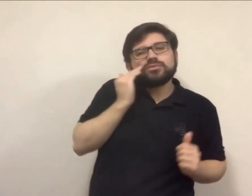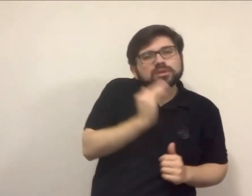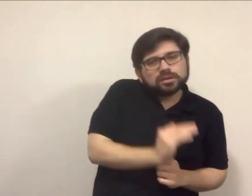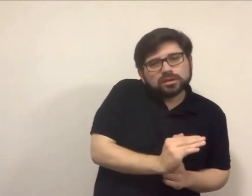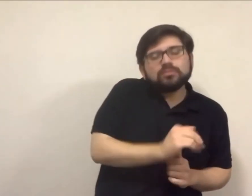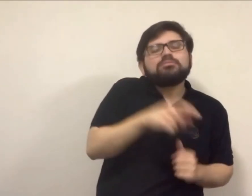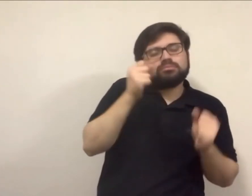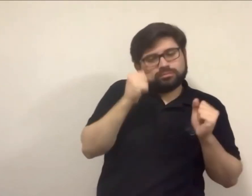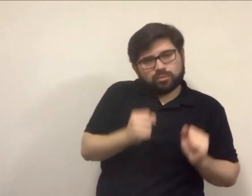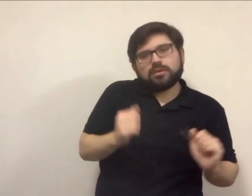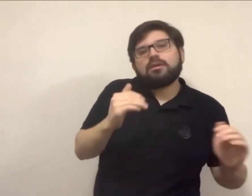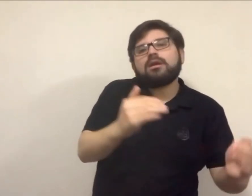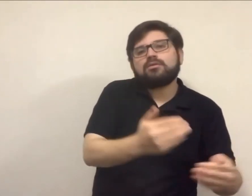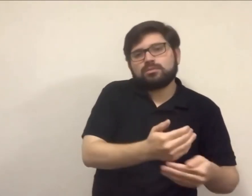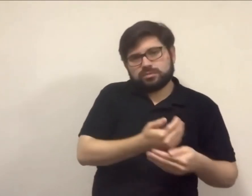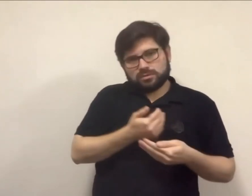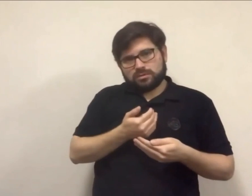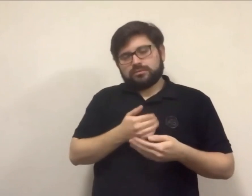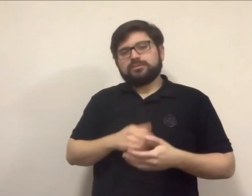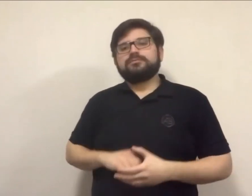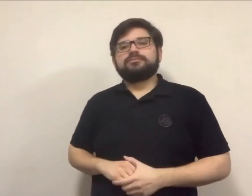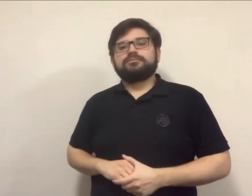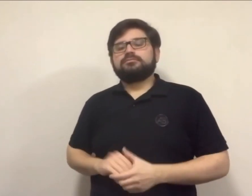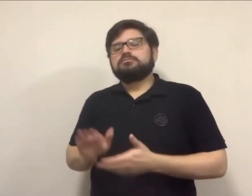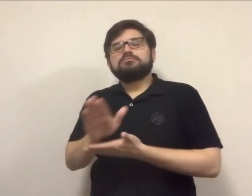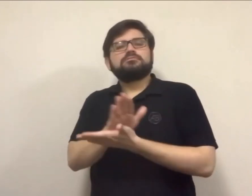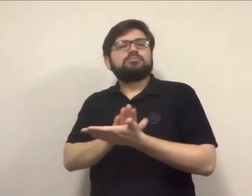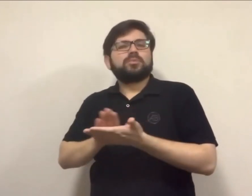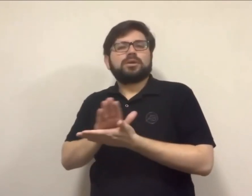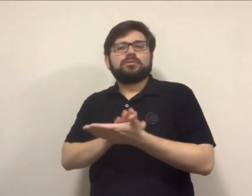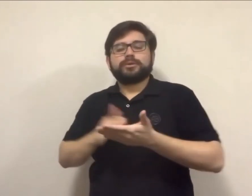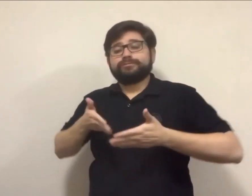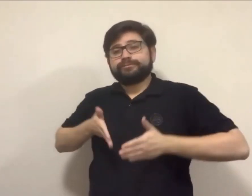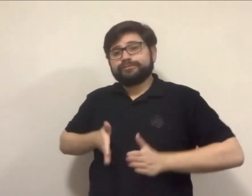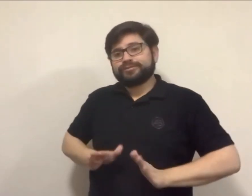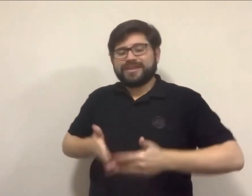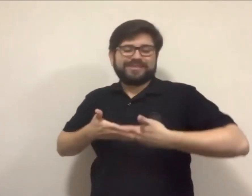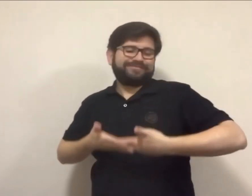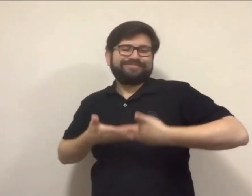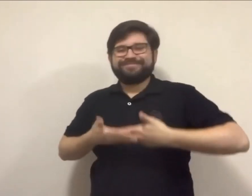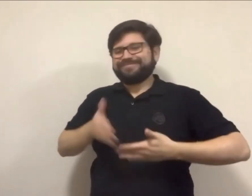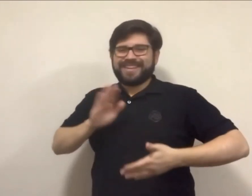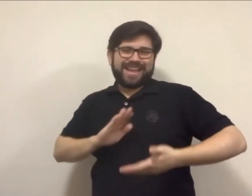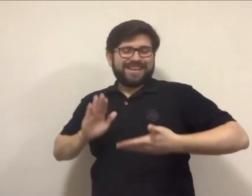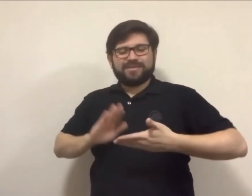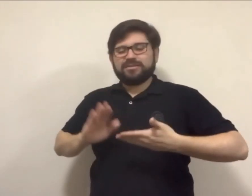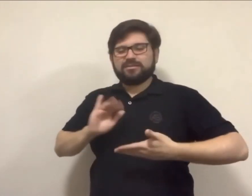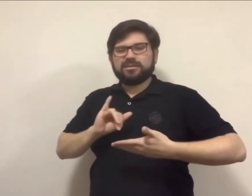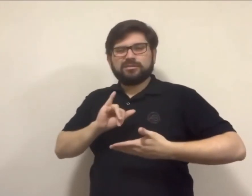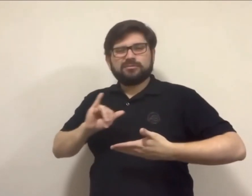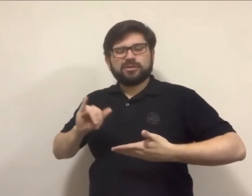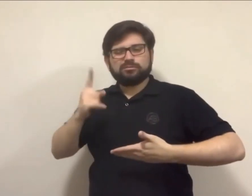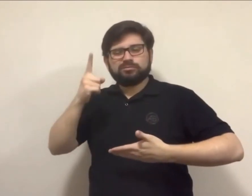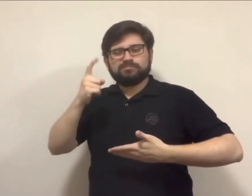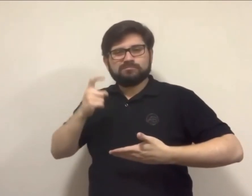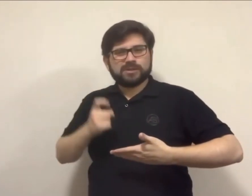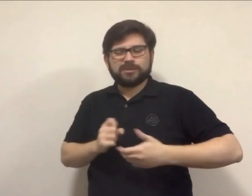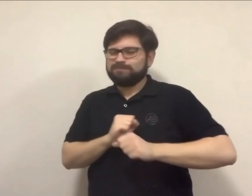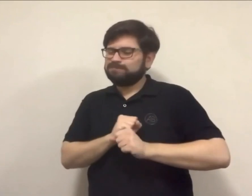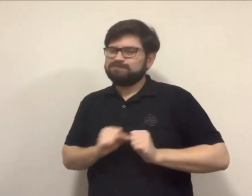porque ya es mayor de edad. Recuerden que cuando tienes menos de 18 eres niño.